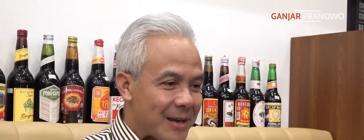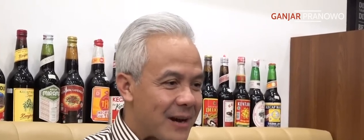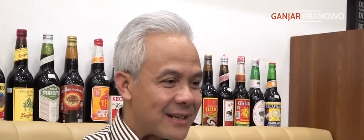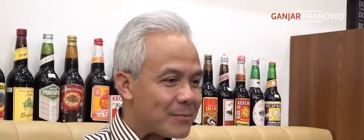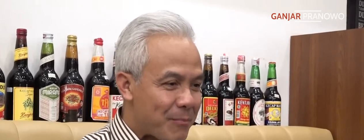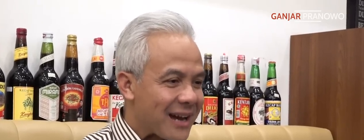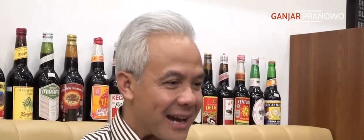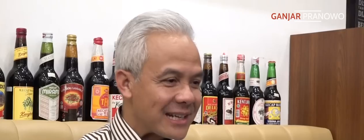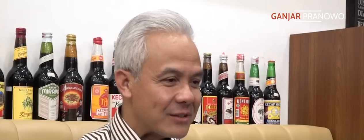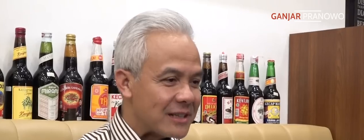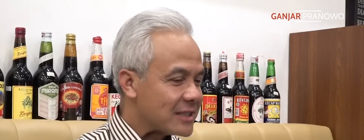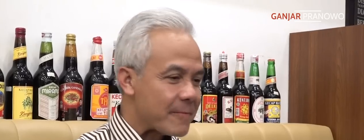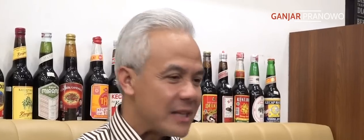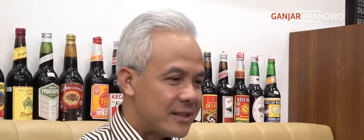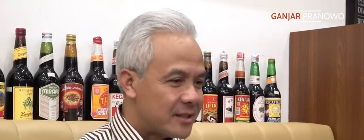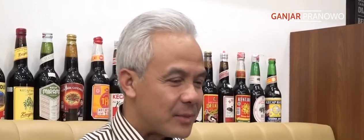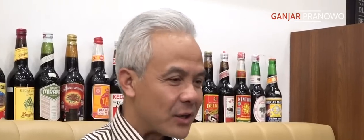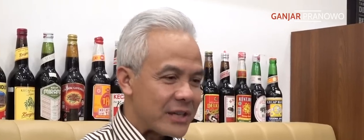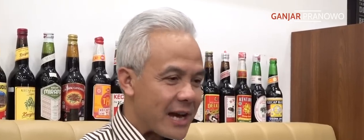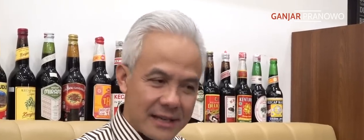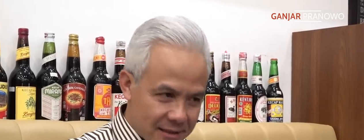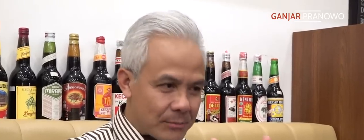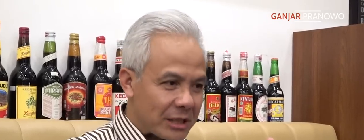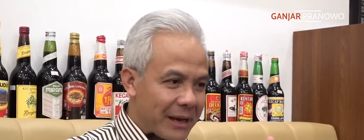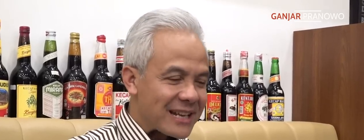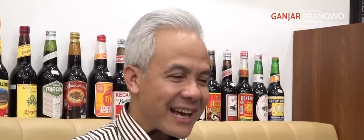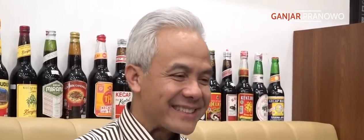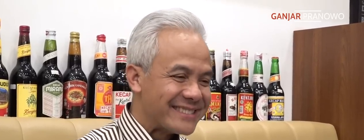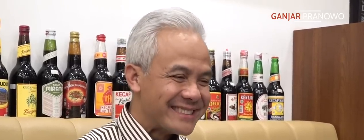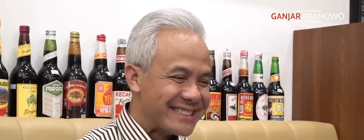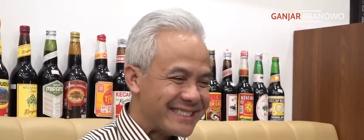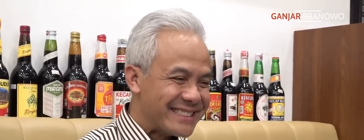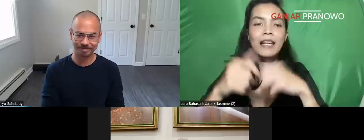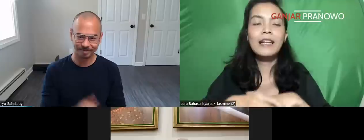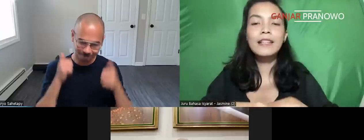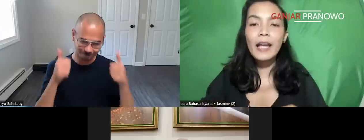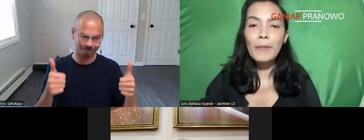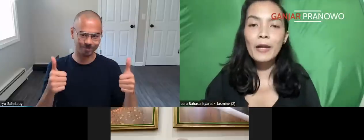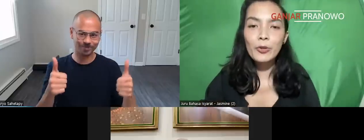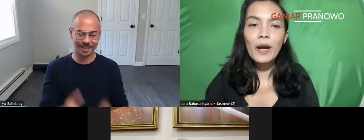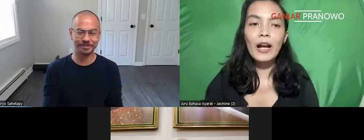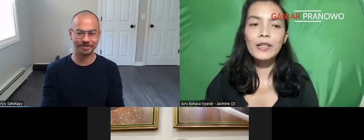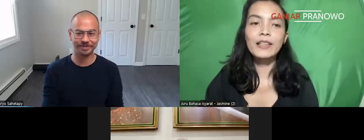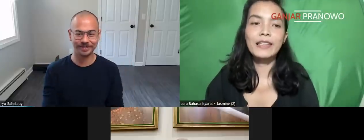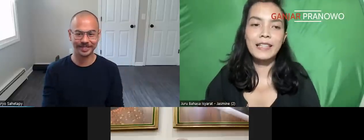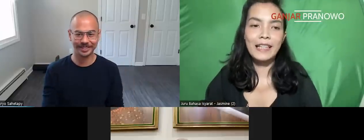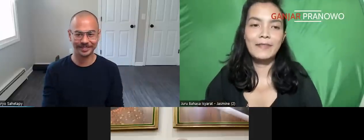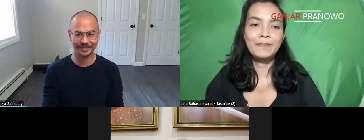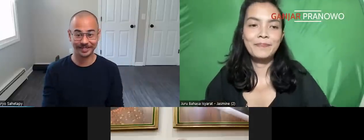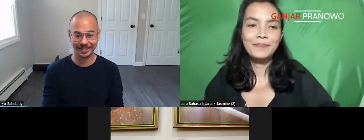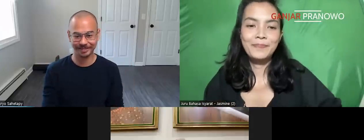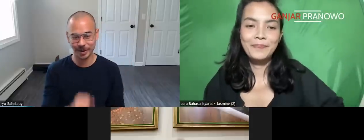ternyata hebat dan membanggakan Indonesia pokoknya kamu nanti saya Pandu Pak kalau datang